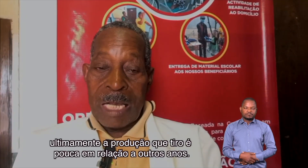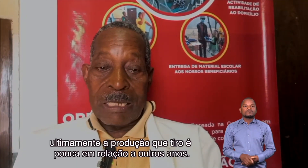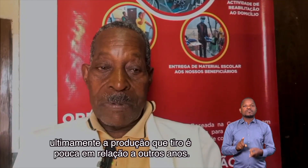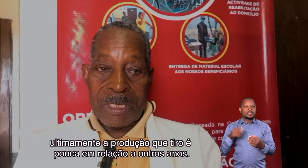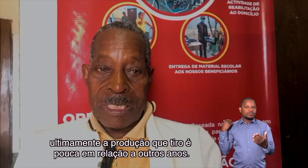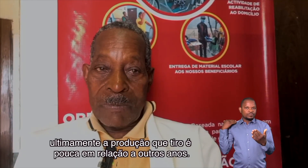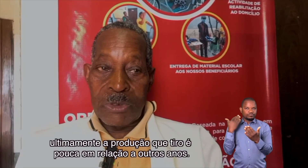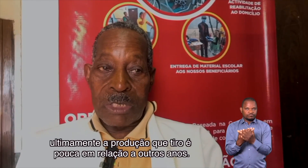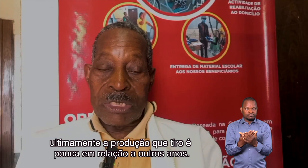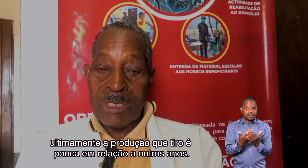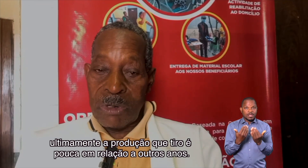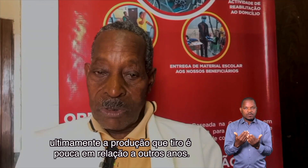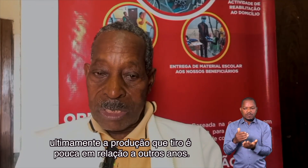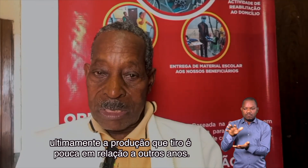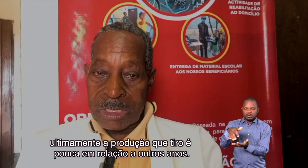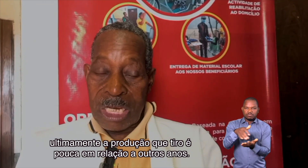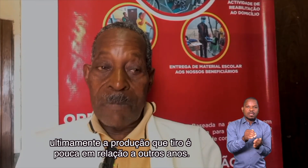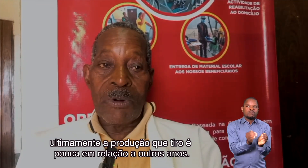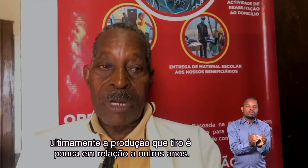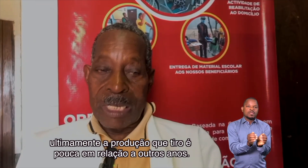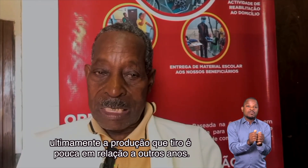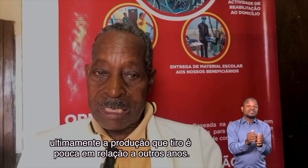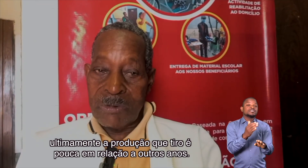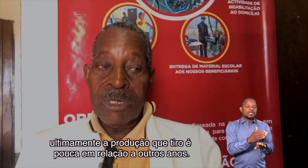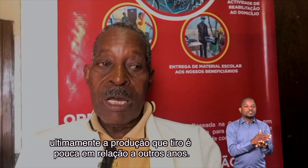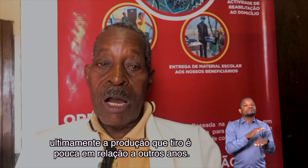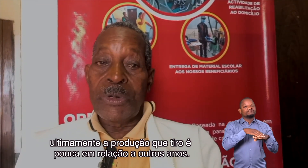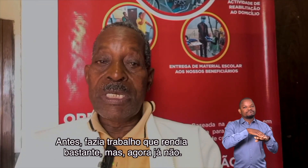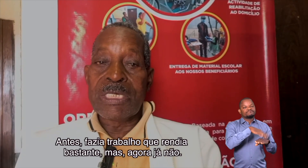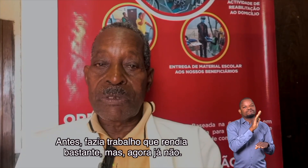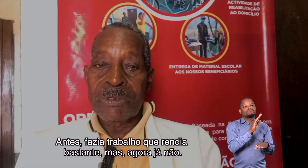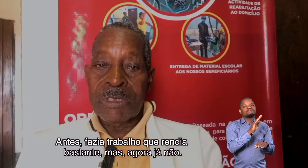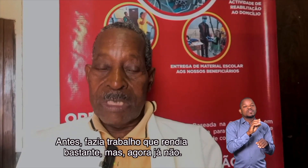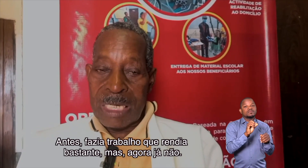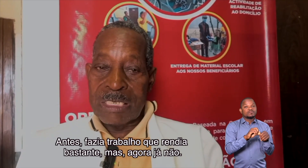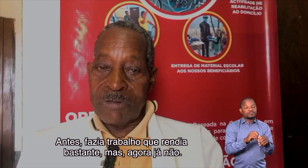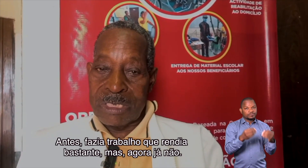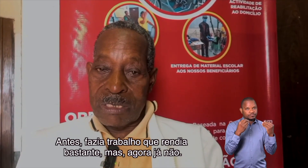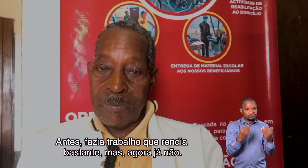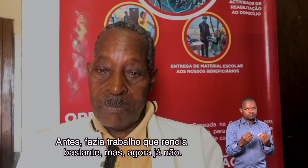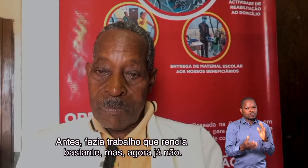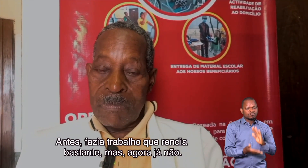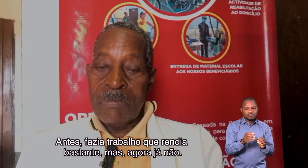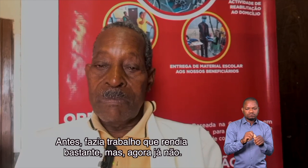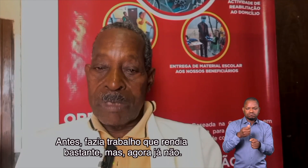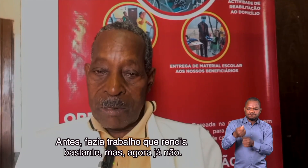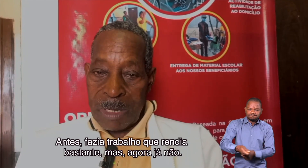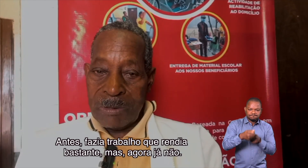Até por aqui a produção que tiro agora já é pouca em relação ao início. De antes fazia trabalho